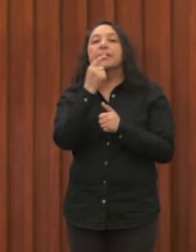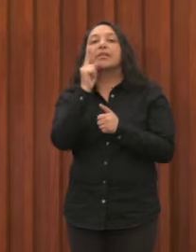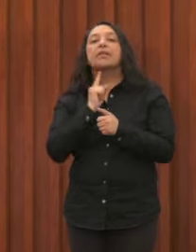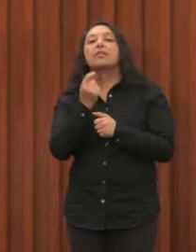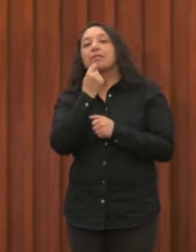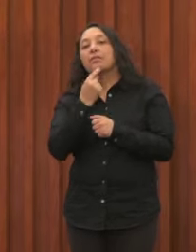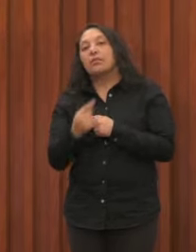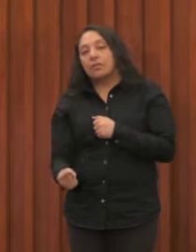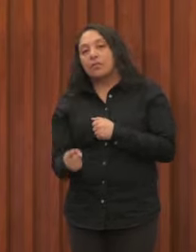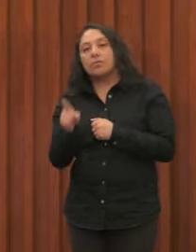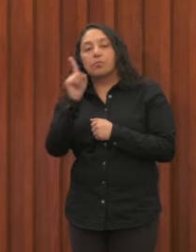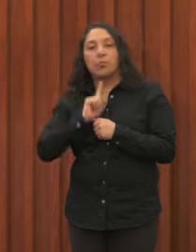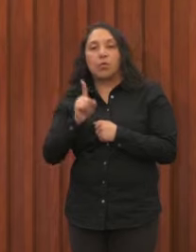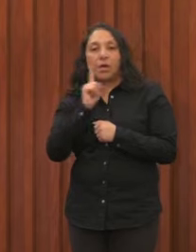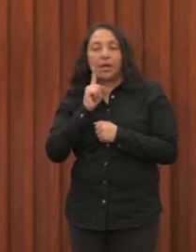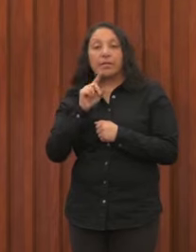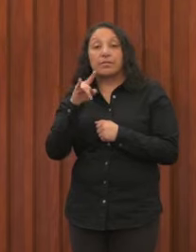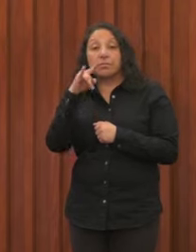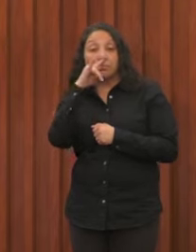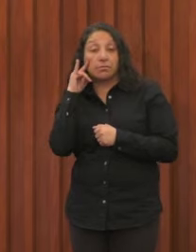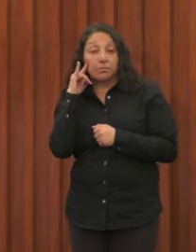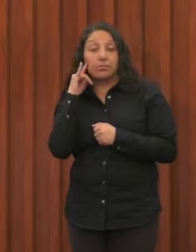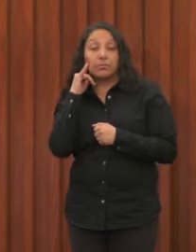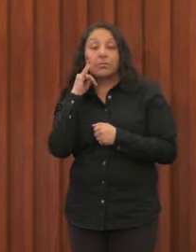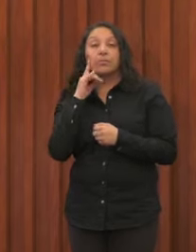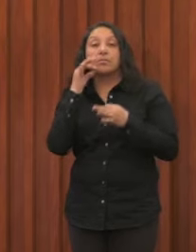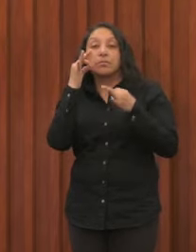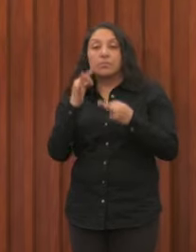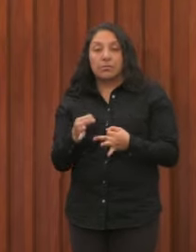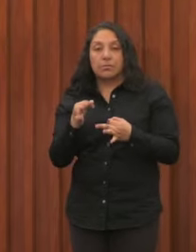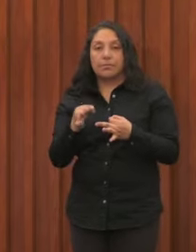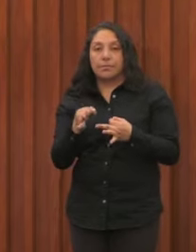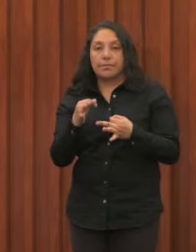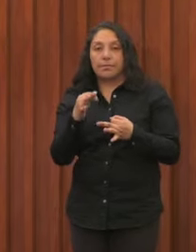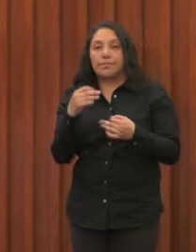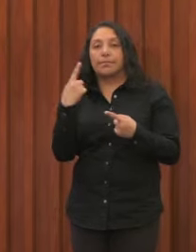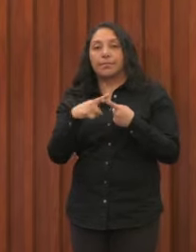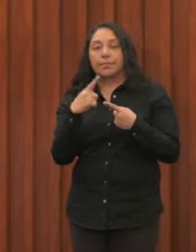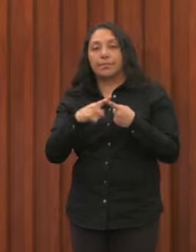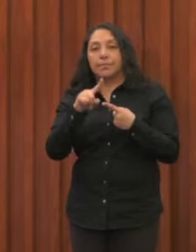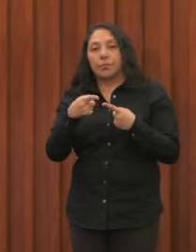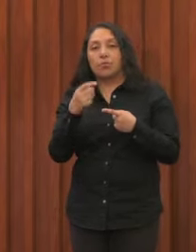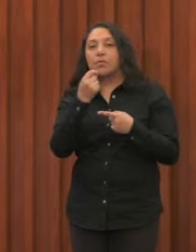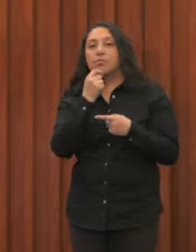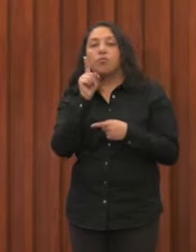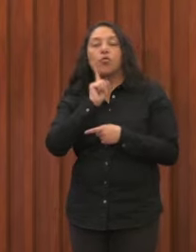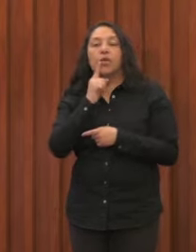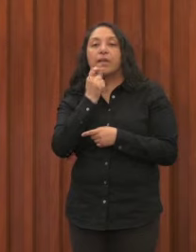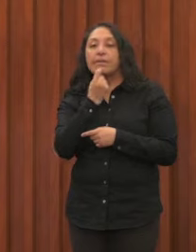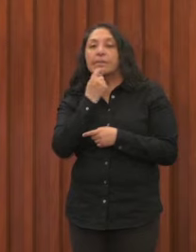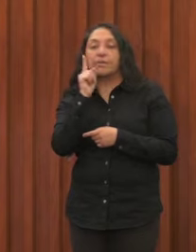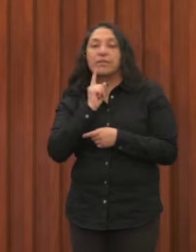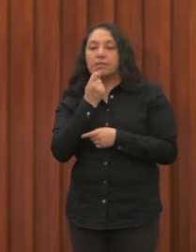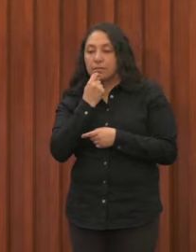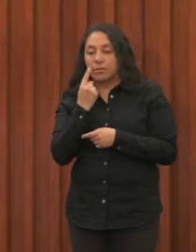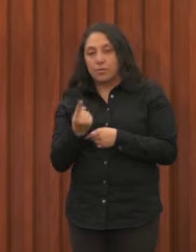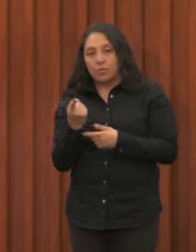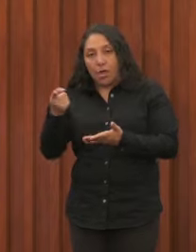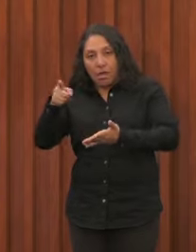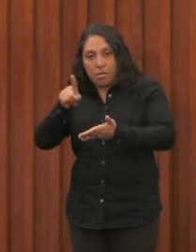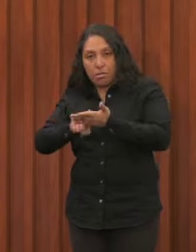mujeres invisibilizadas, exactamente son las mujeres, los niños y las niñas con sus mamás